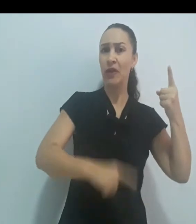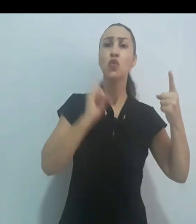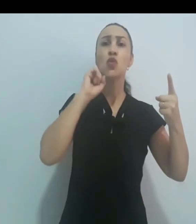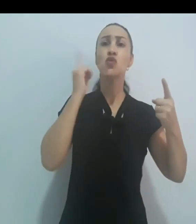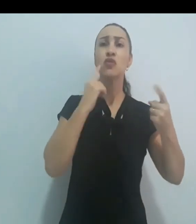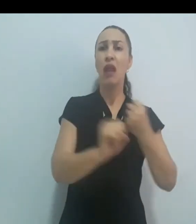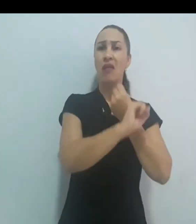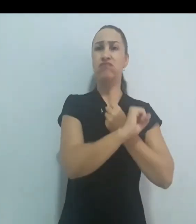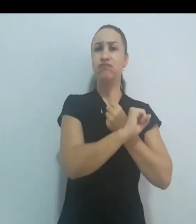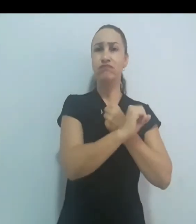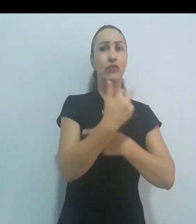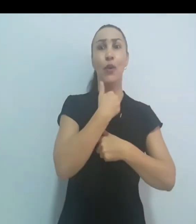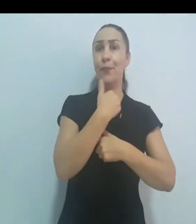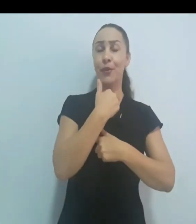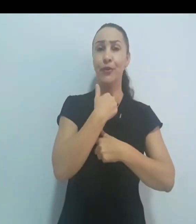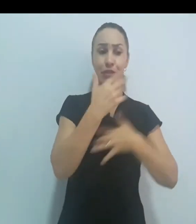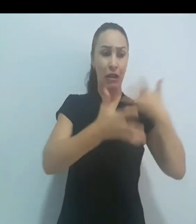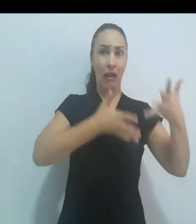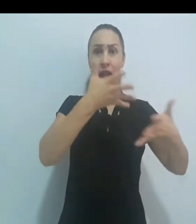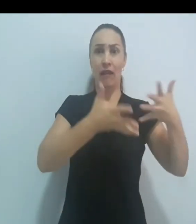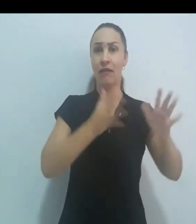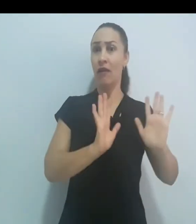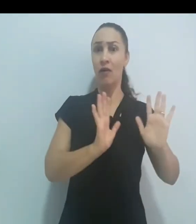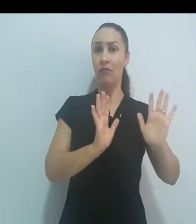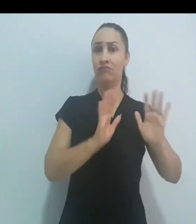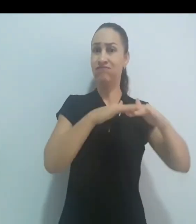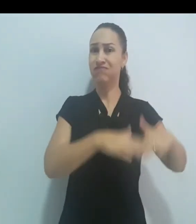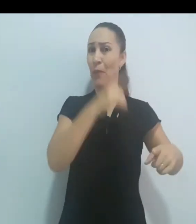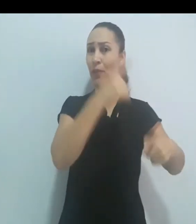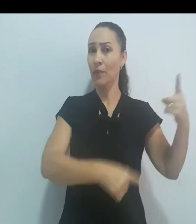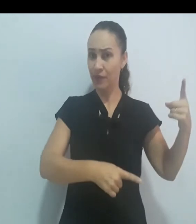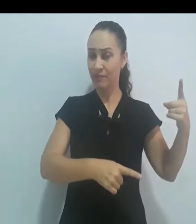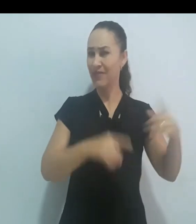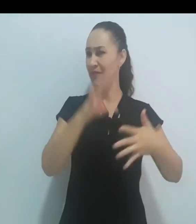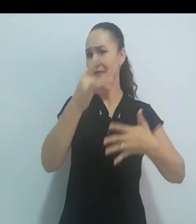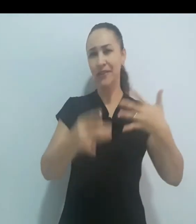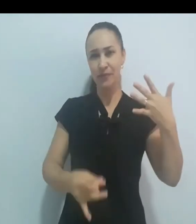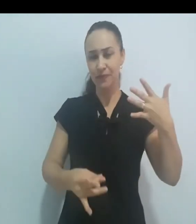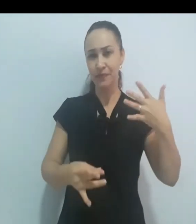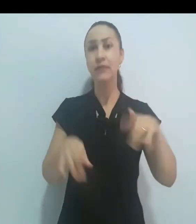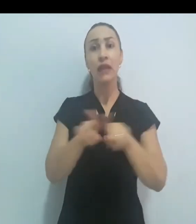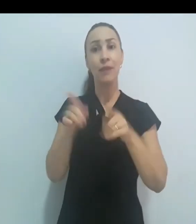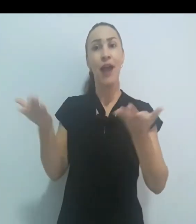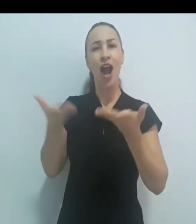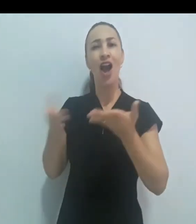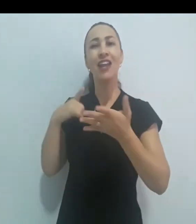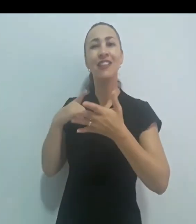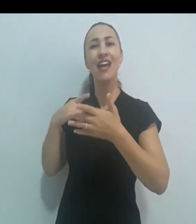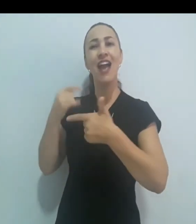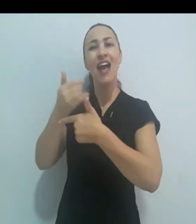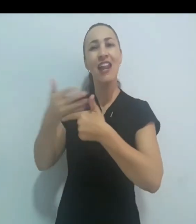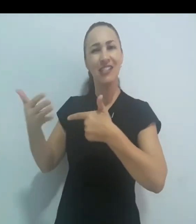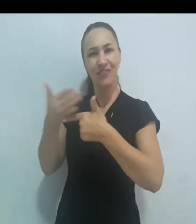eles eram amarrados para não utilizarem as mãos, né. Então tem várias questões. Tem inclusive uma série